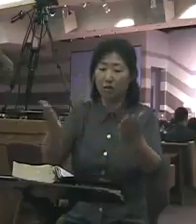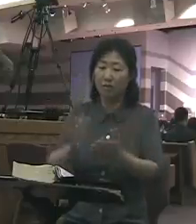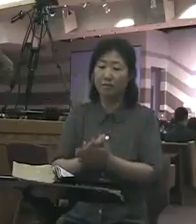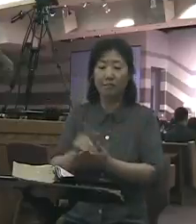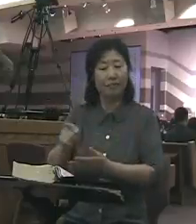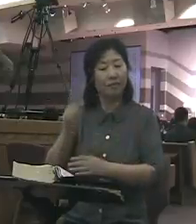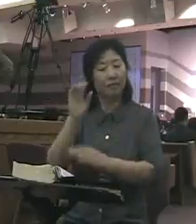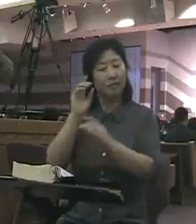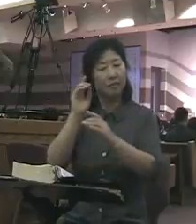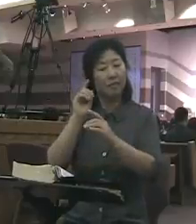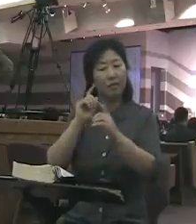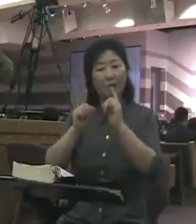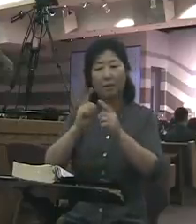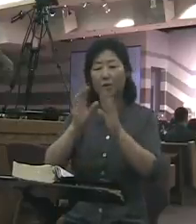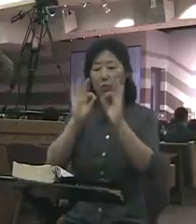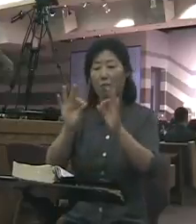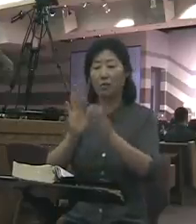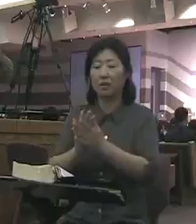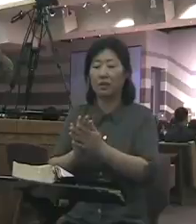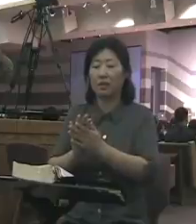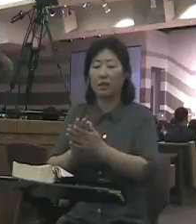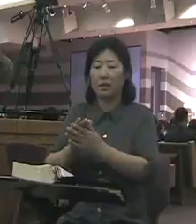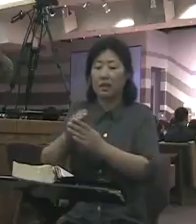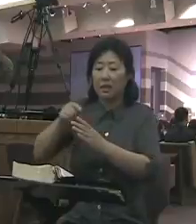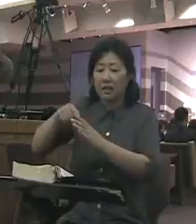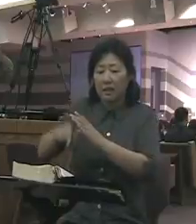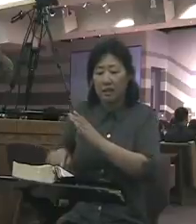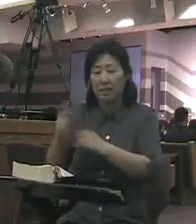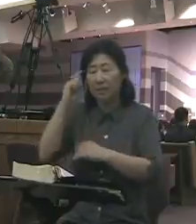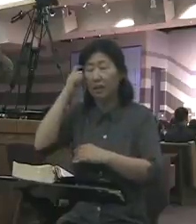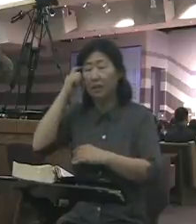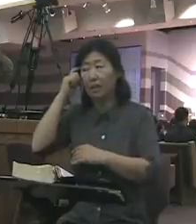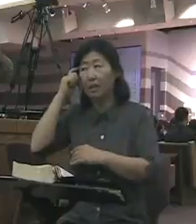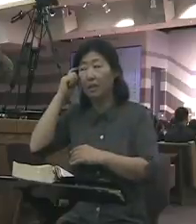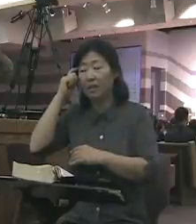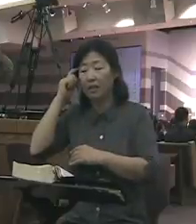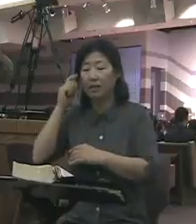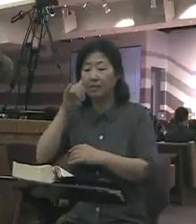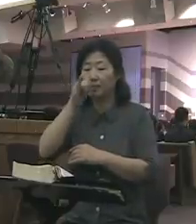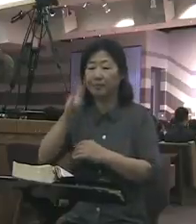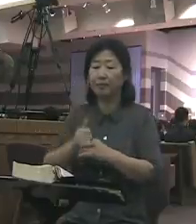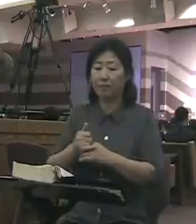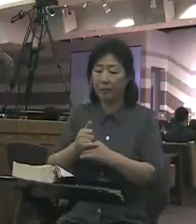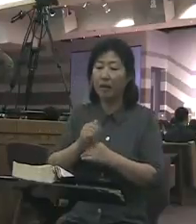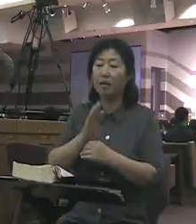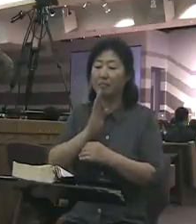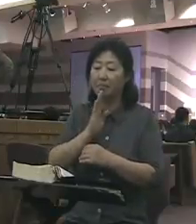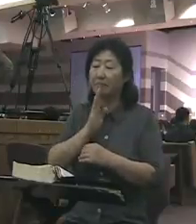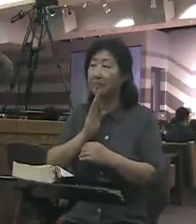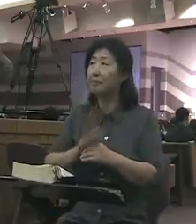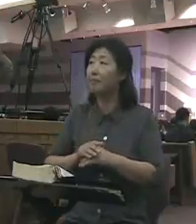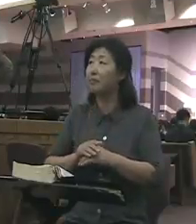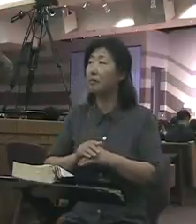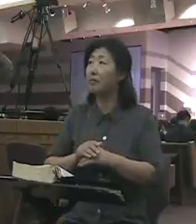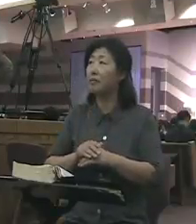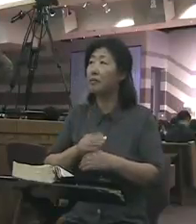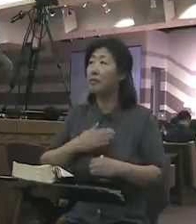보면서 깊은 생각에 잠겼어요. 생각을 하면 할수록 그렇더라고요. 내가 놓지 못하고 있는 그것이